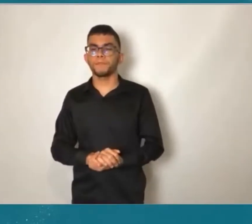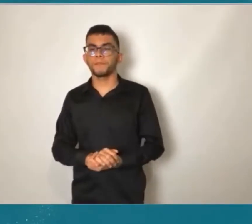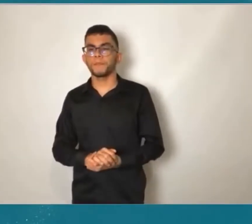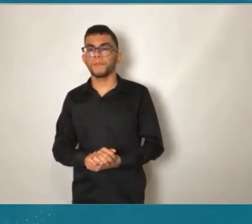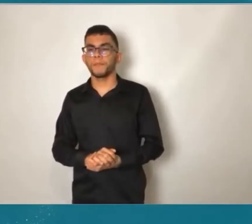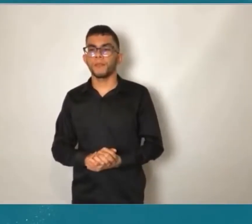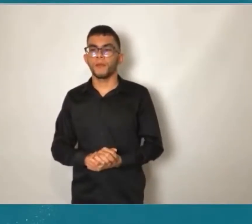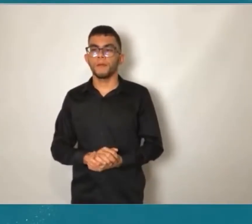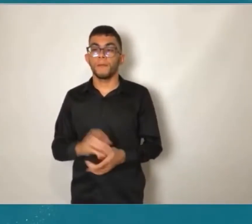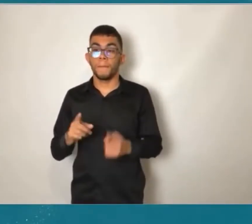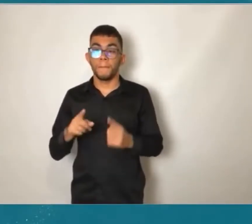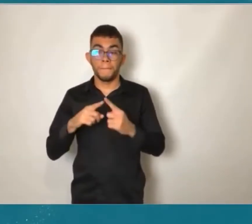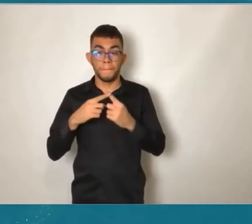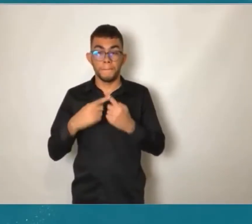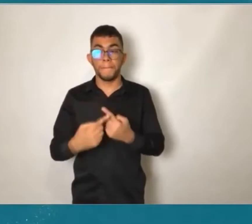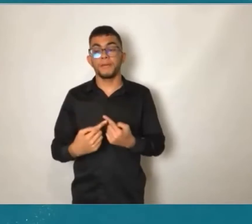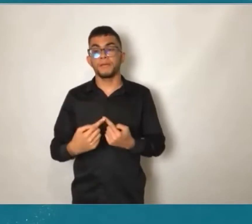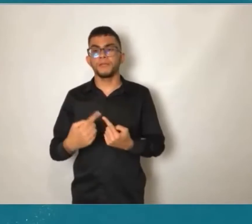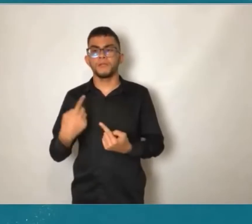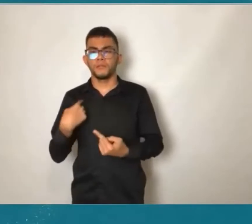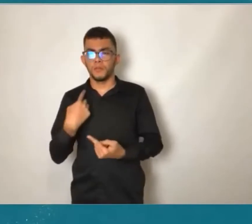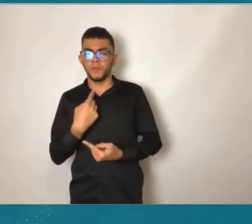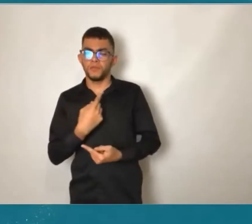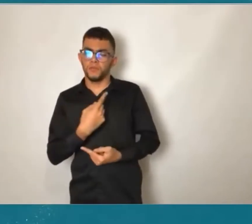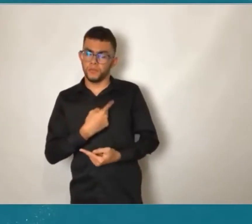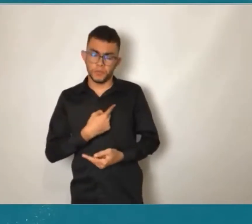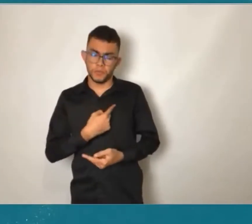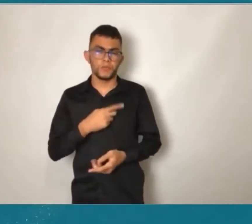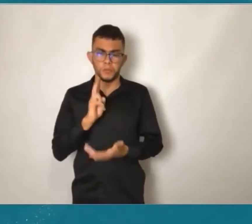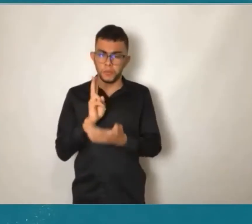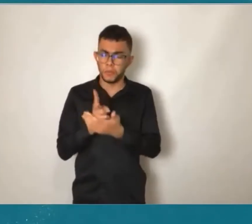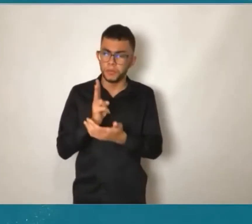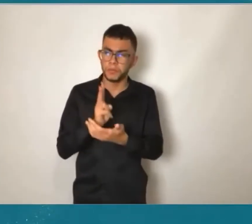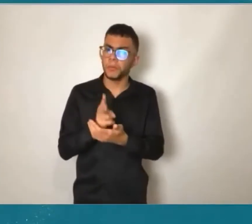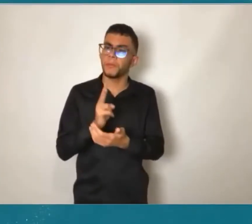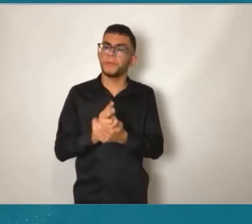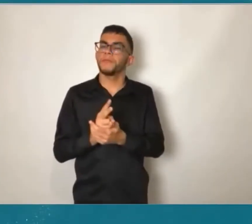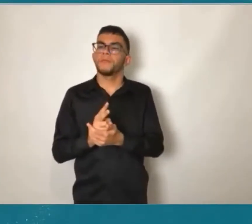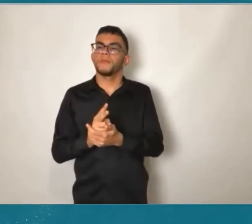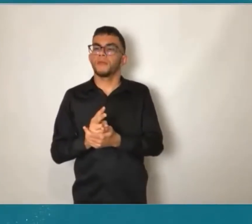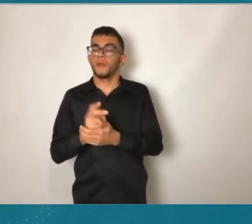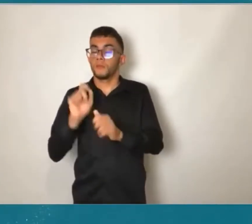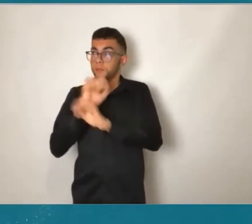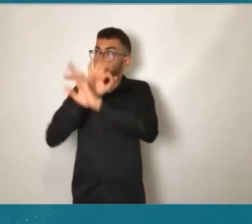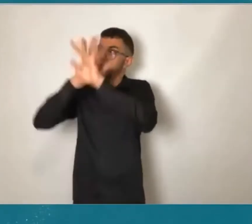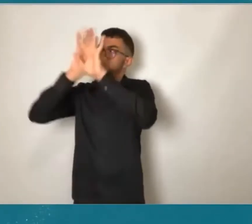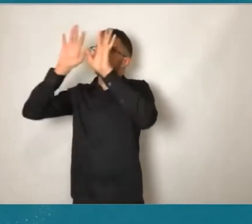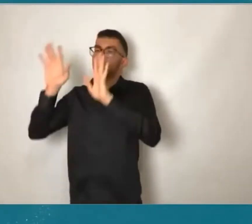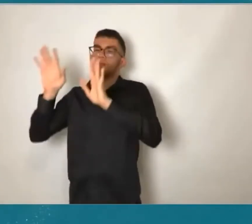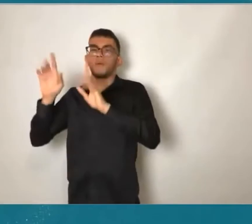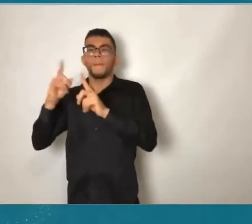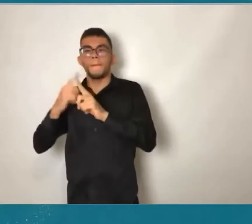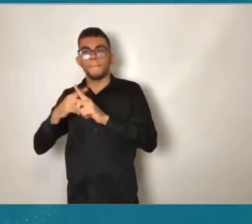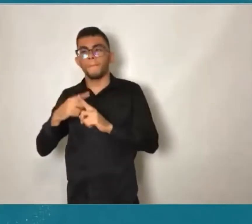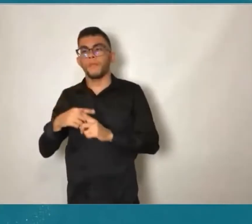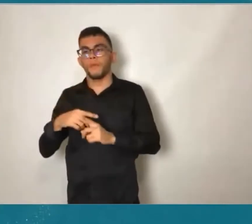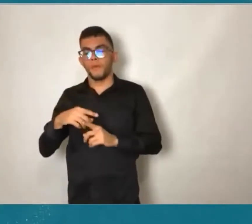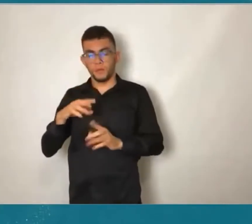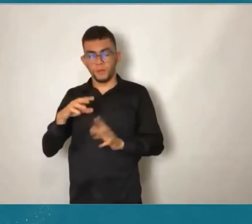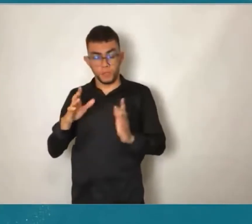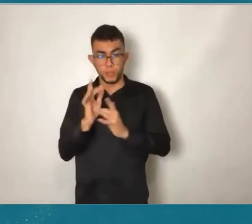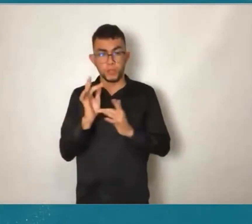disso e daquilo, mas um dia ouvi o evangelho, eu mudei 180 graus, né, eu estou indo para outra direção. Hoje eu sou